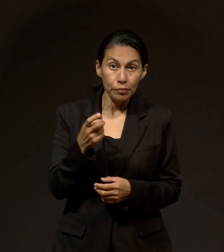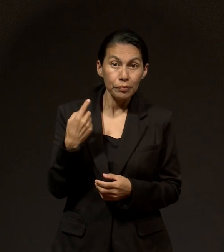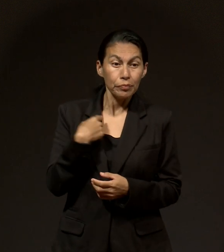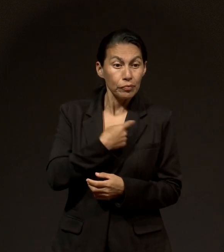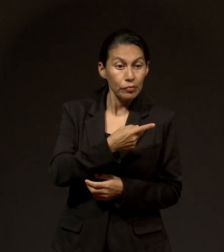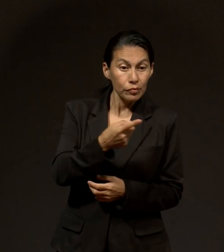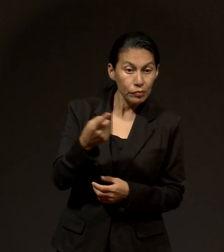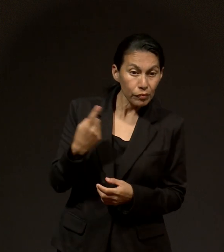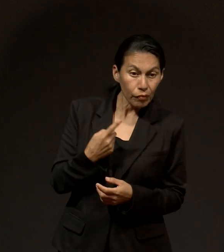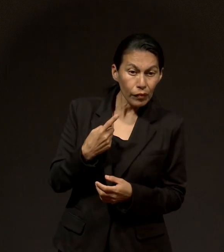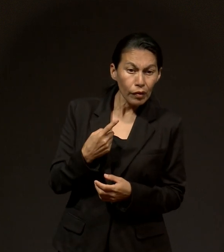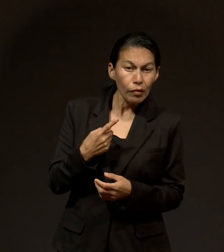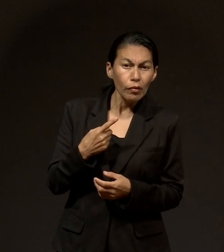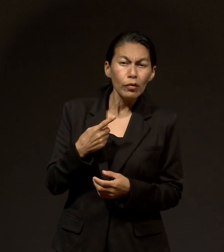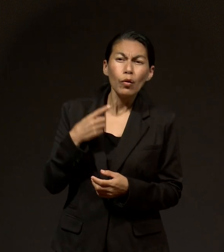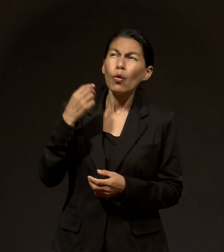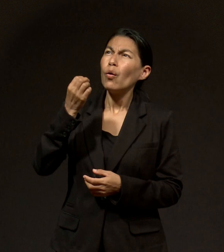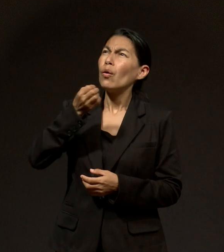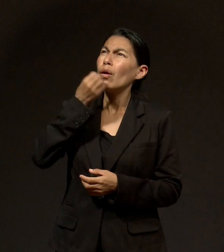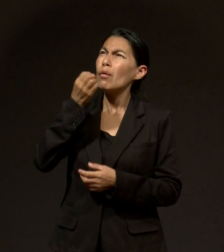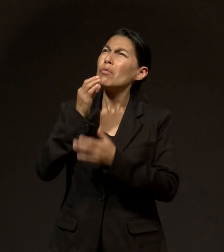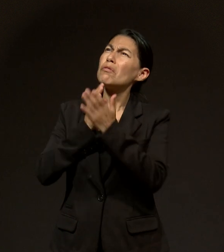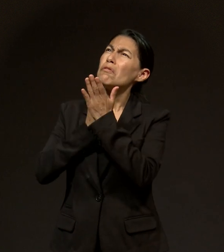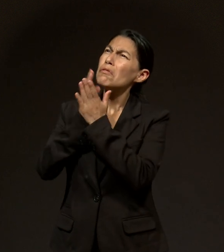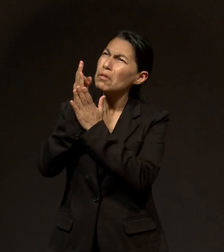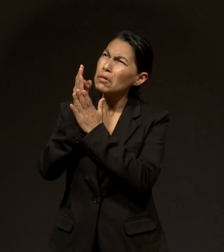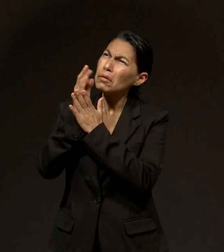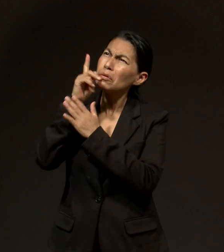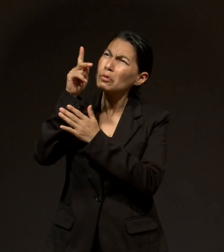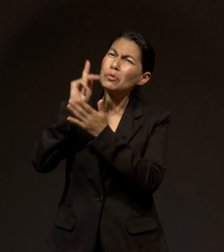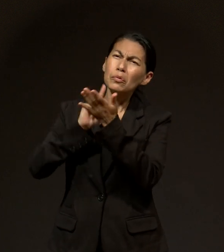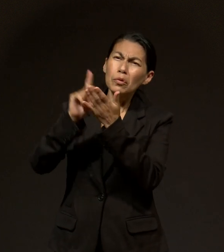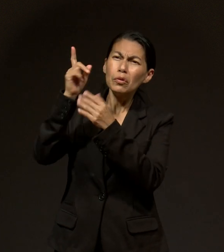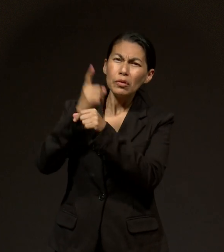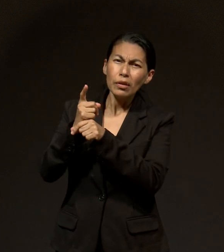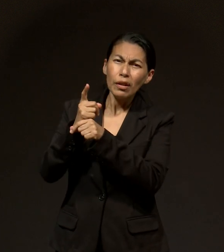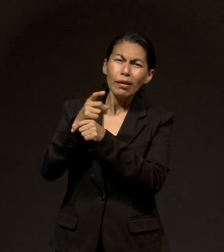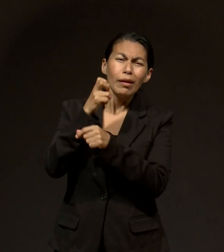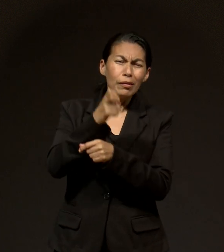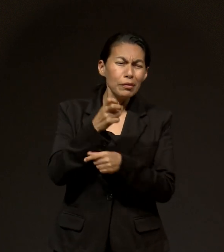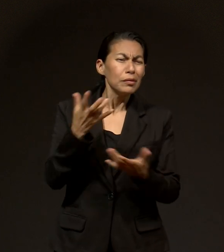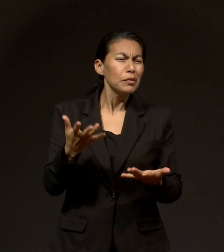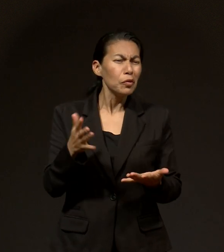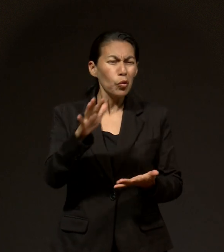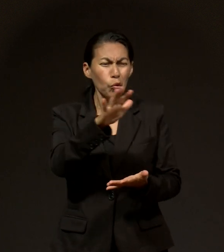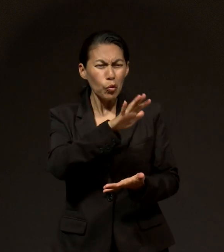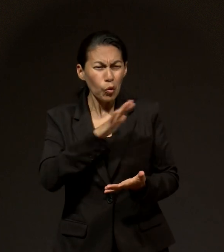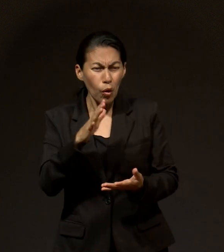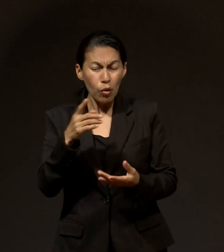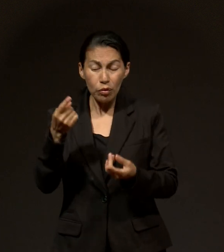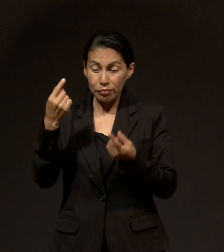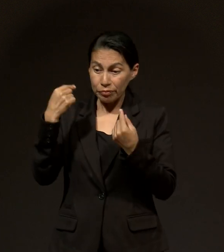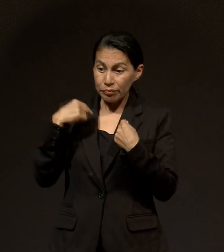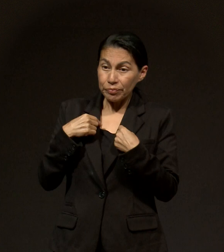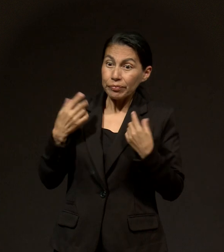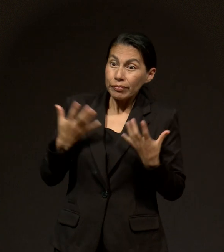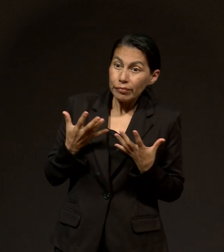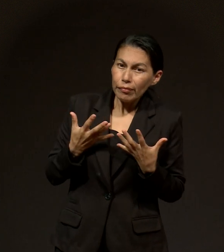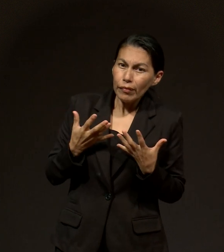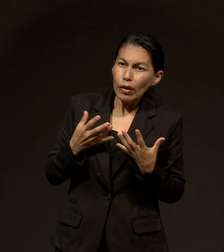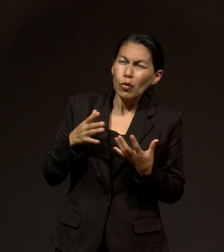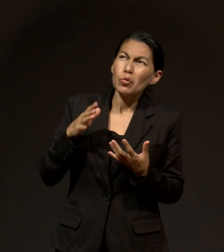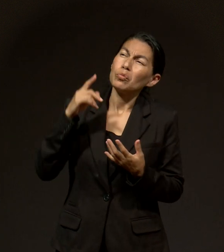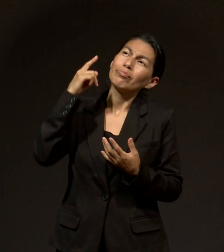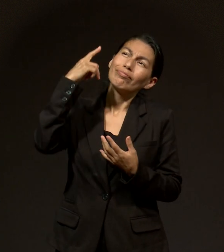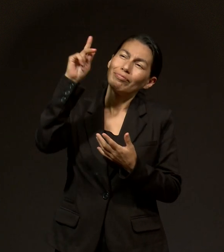la plena seguridad de todo lo que pase. Está en sus divinas manos, buenas, agradables y perfectas.